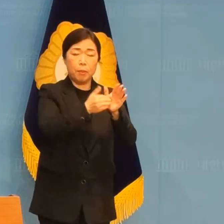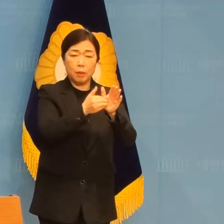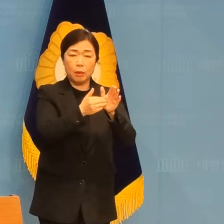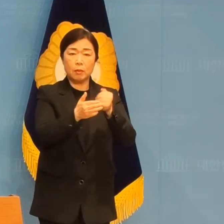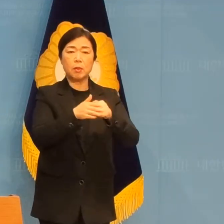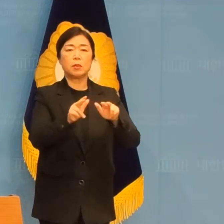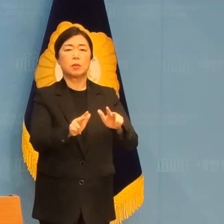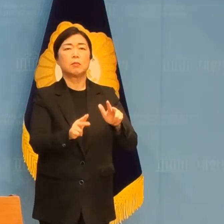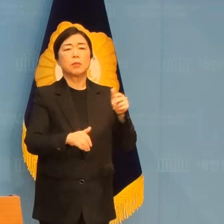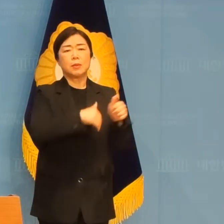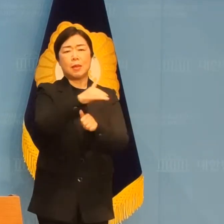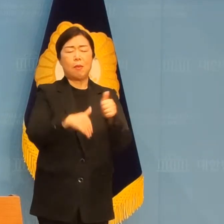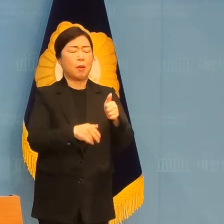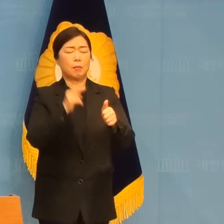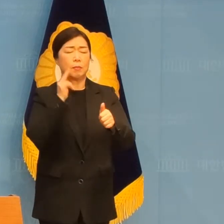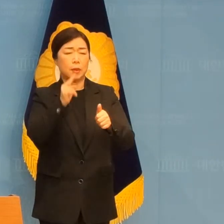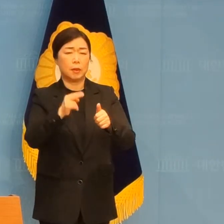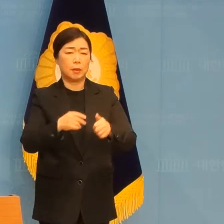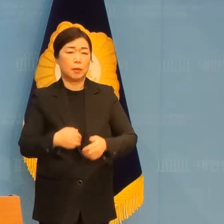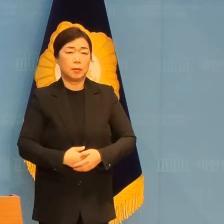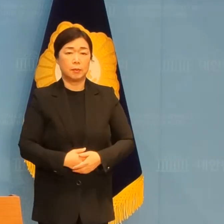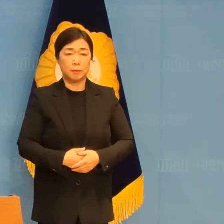최악의 국면에 놓여 있습니다.